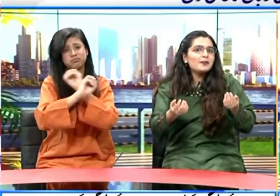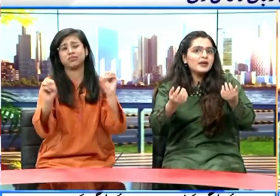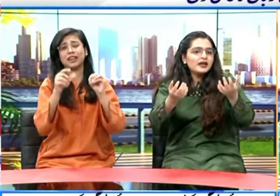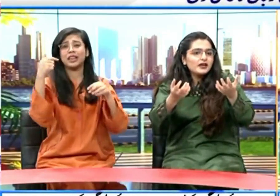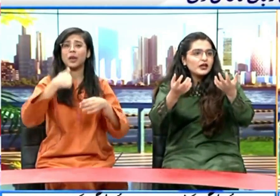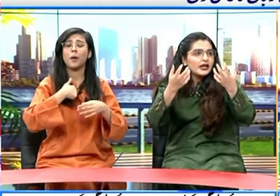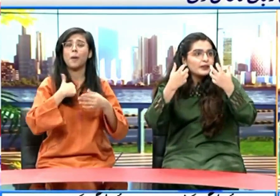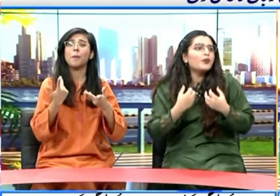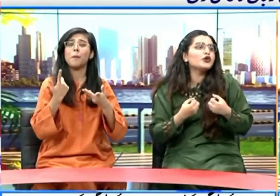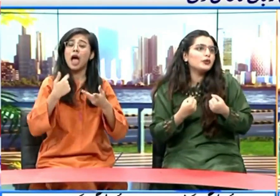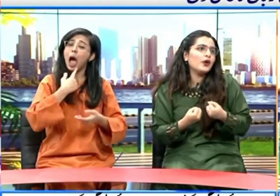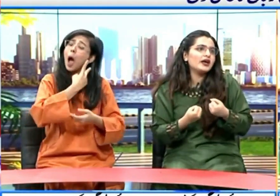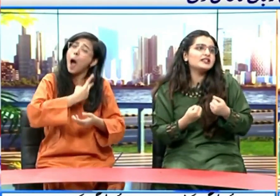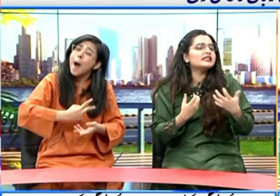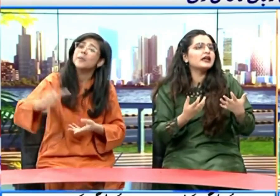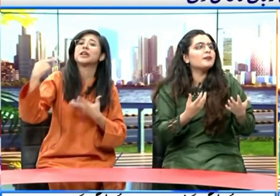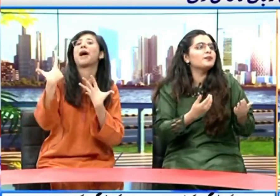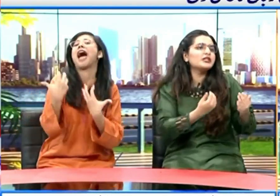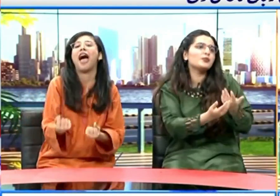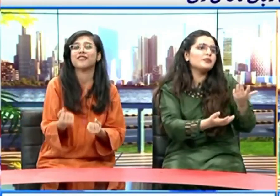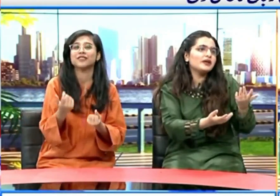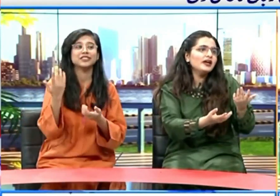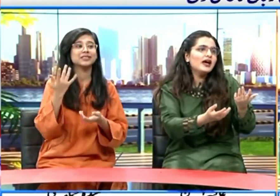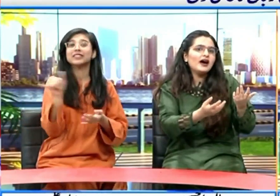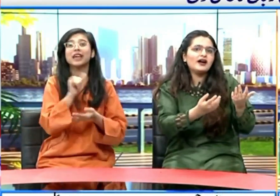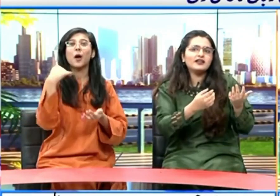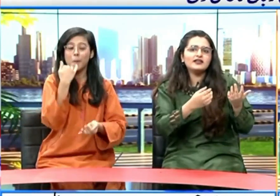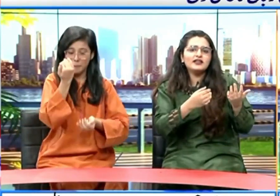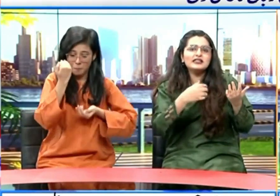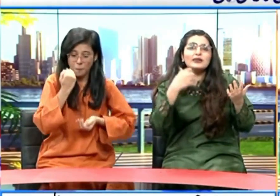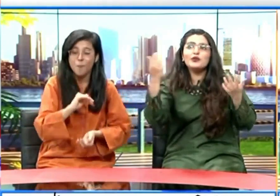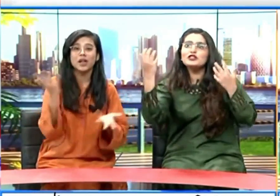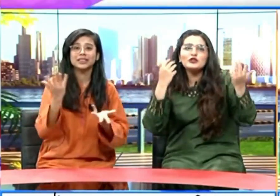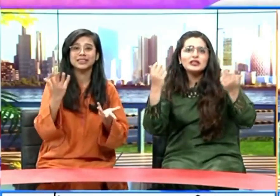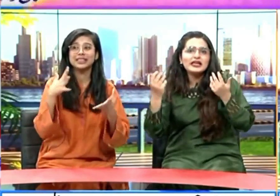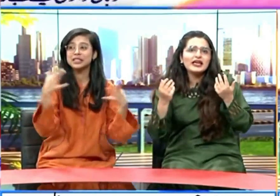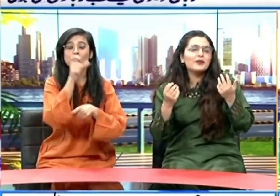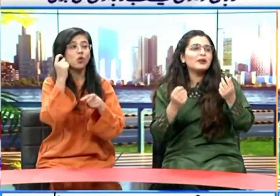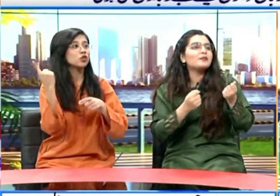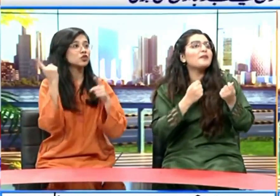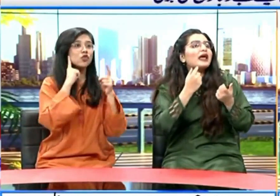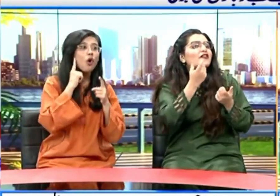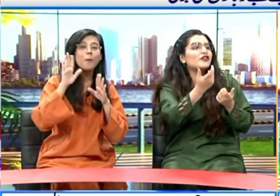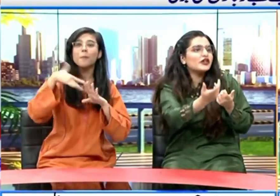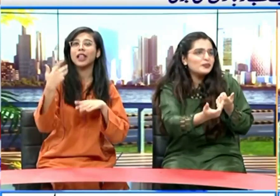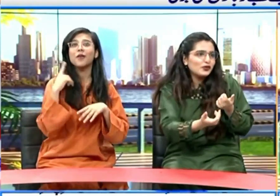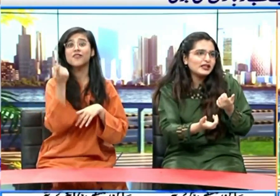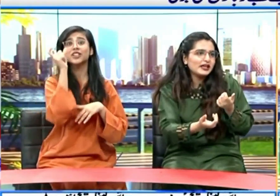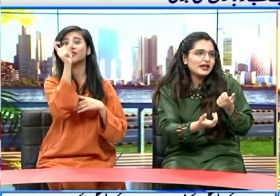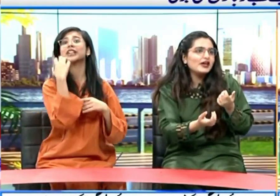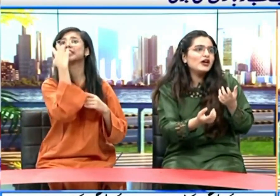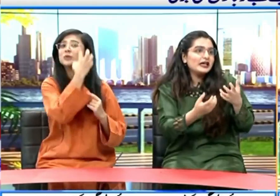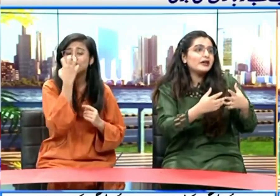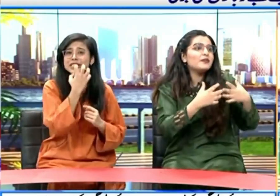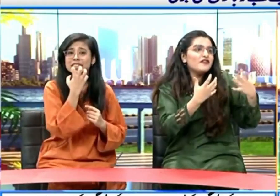ہم میں انپٹ ہوا ہے. جیسے ہم بچپن میں سب کو سنتے ہیں, پھر اپنا پہلا ورڈ بولتے